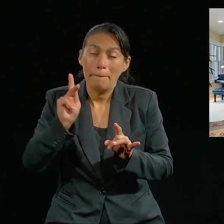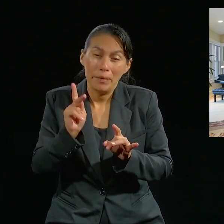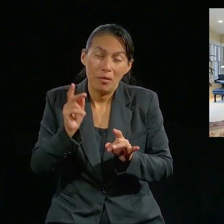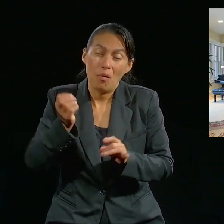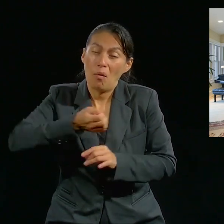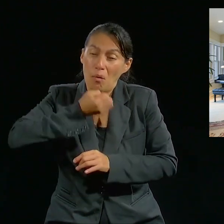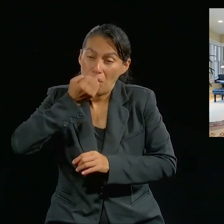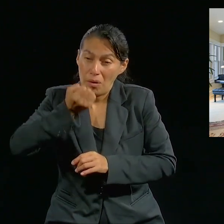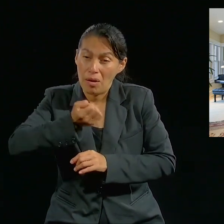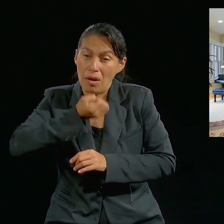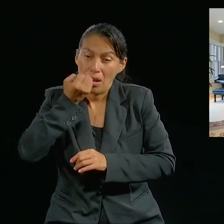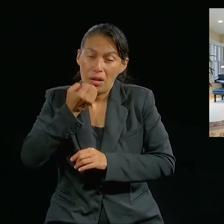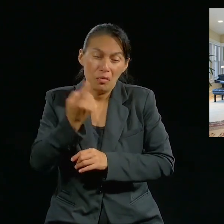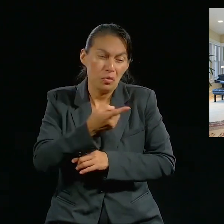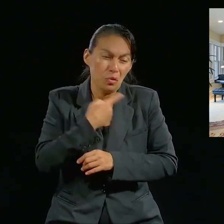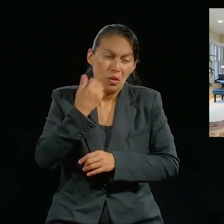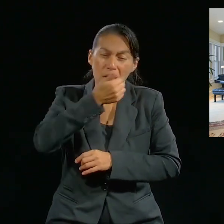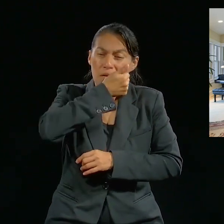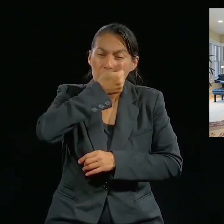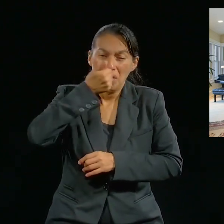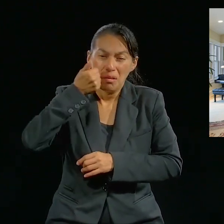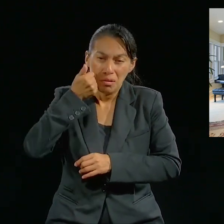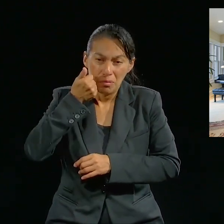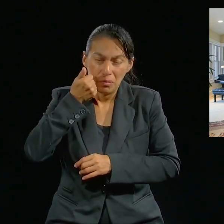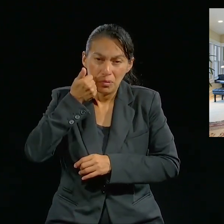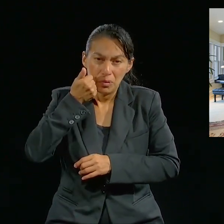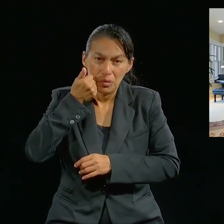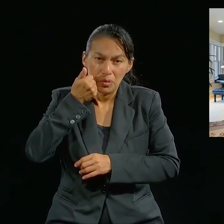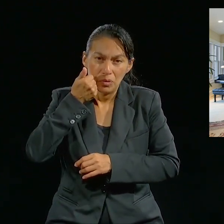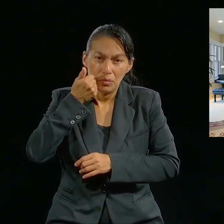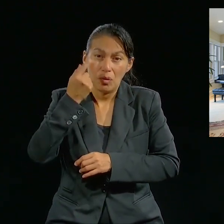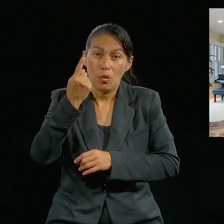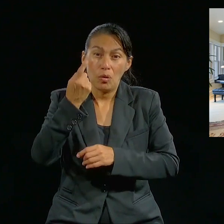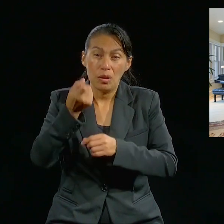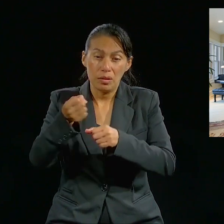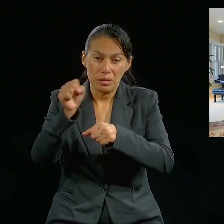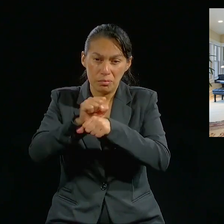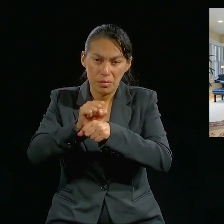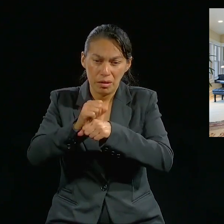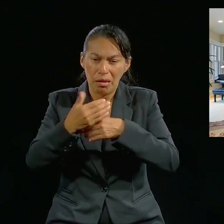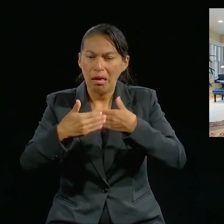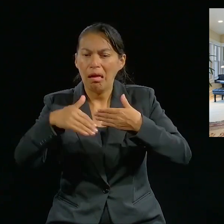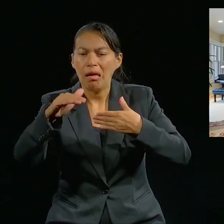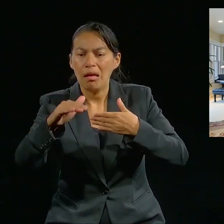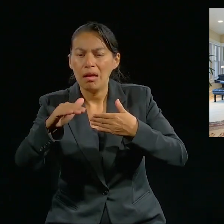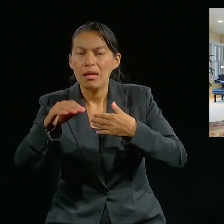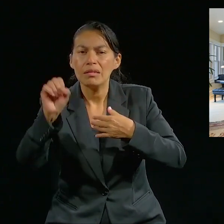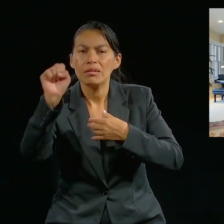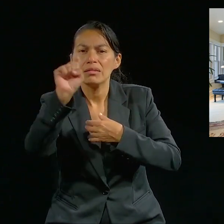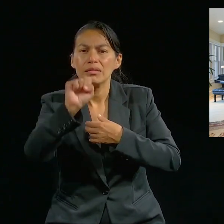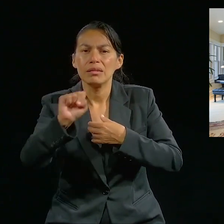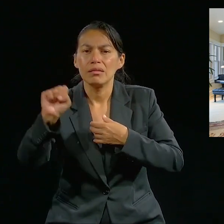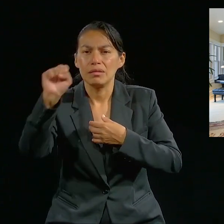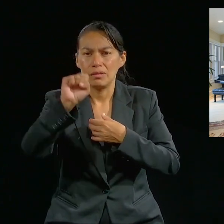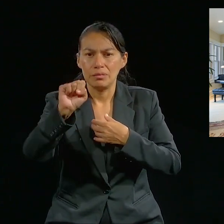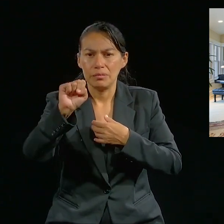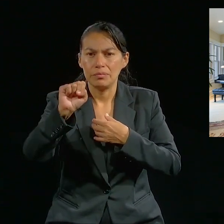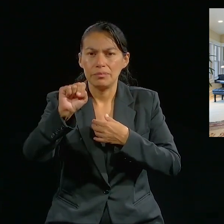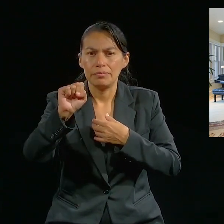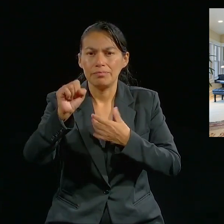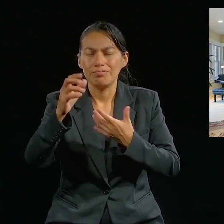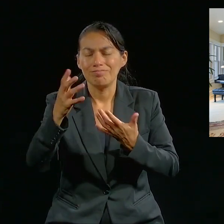orando, ayunamos por su salud, y justo llegó la semana, llegó el día sábado,